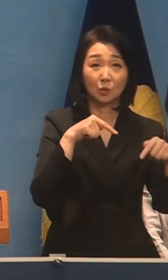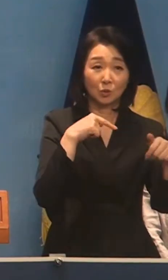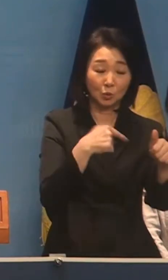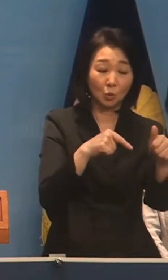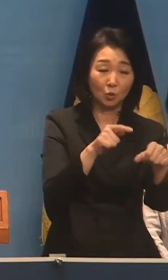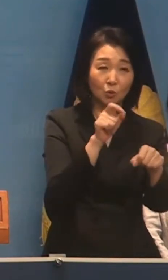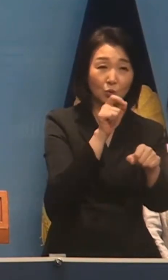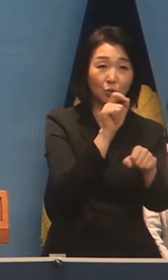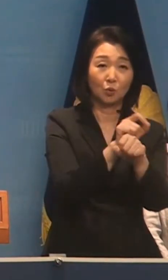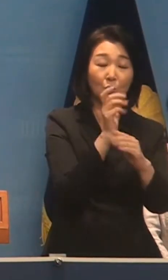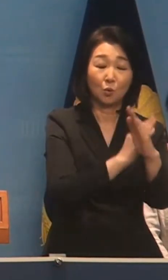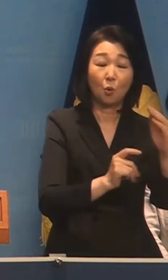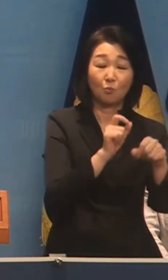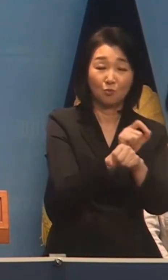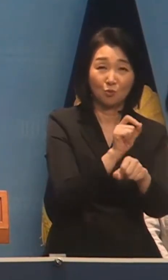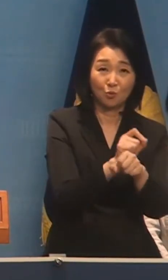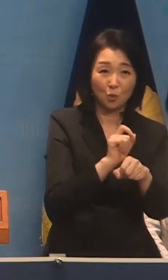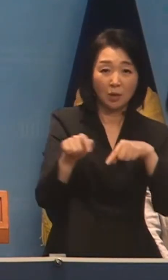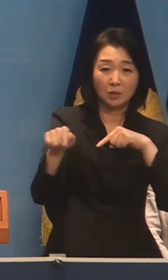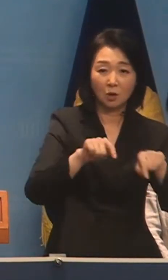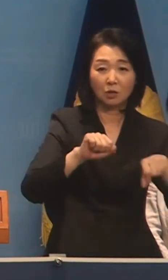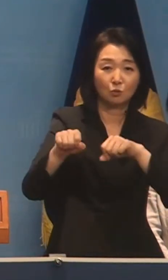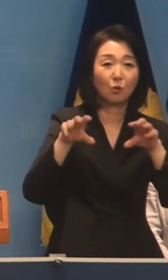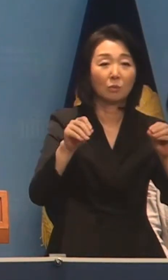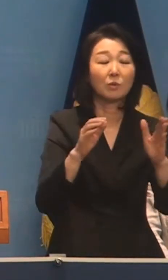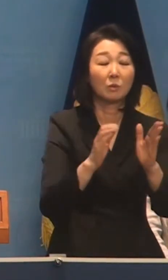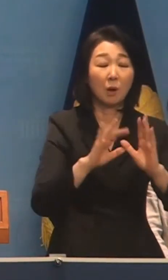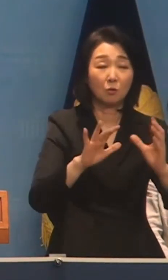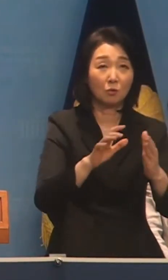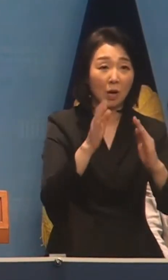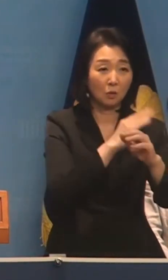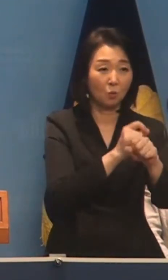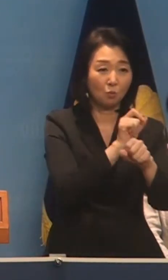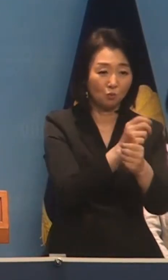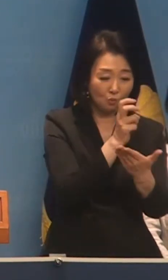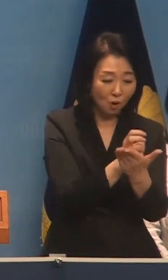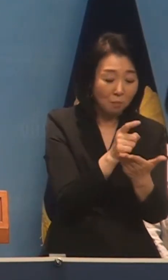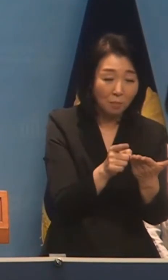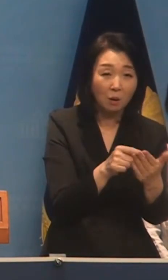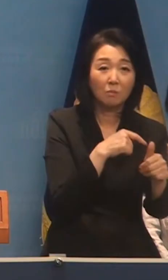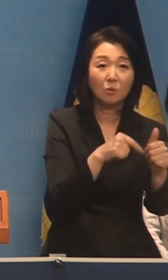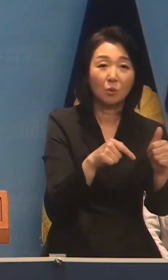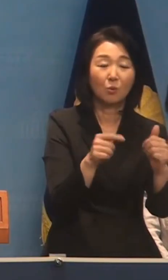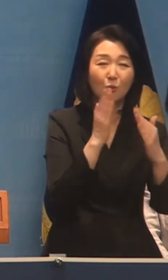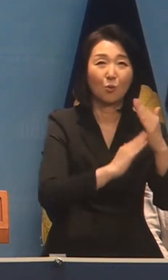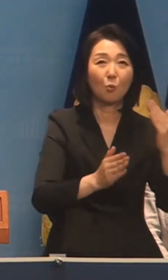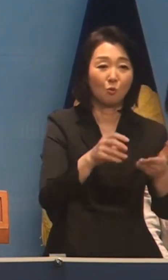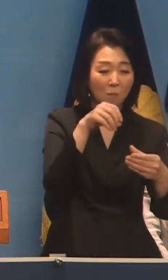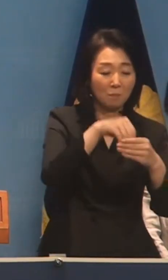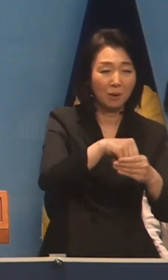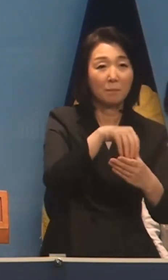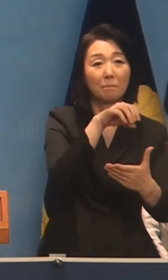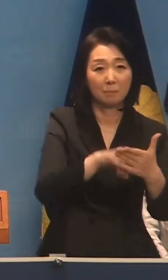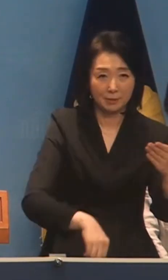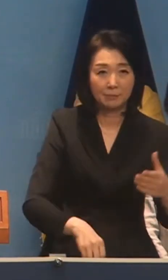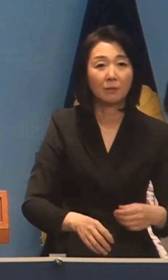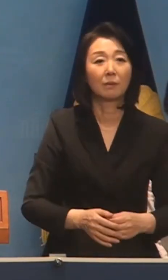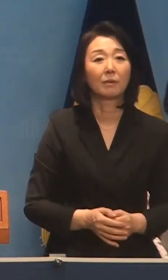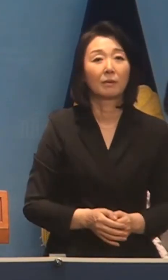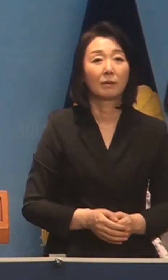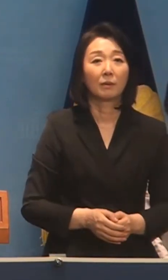교육공무원의 정치운동을 금지하고 있는 국가공무원법의 교육공무원 적용을